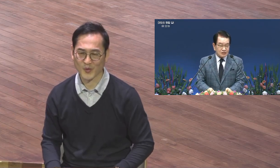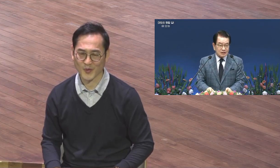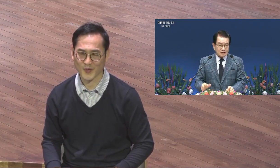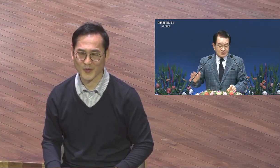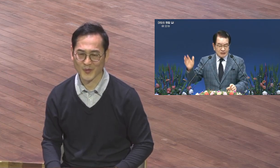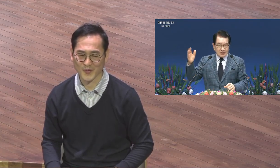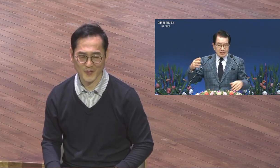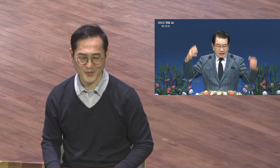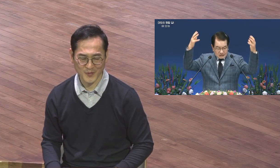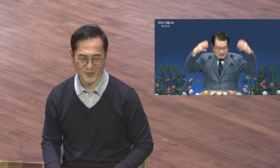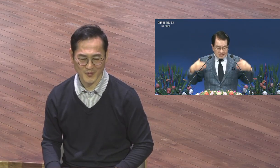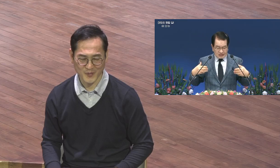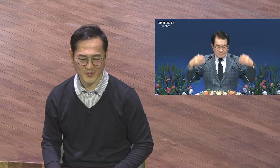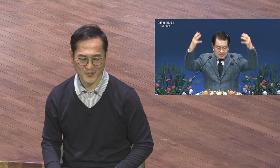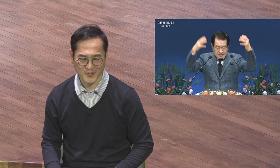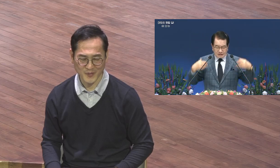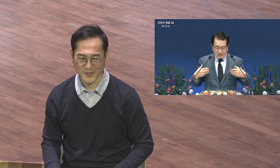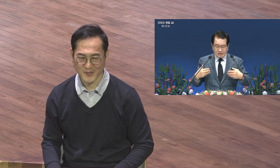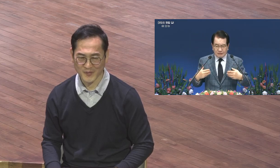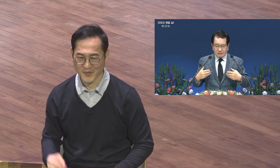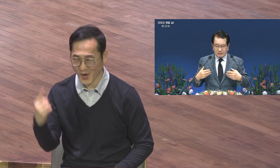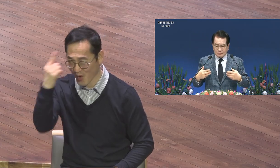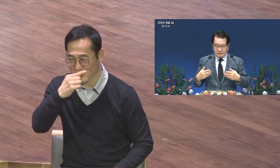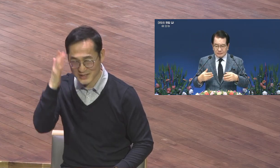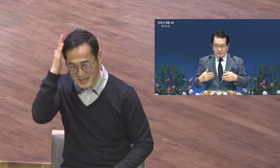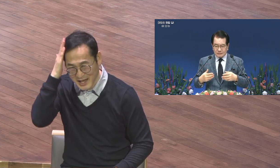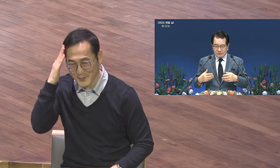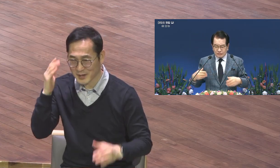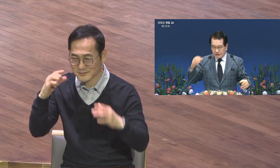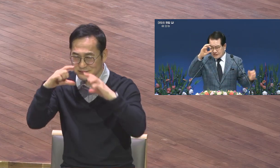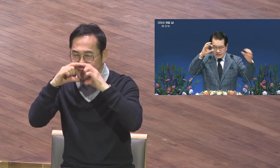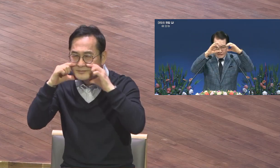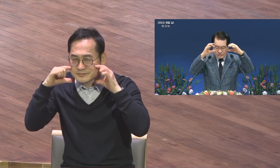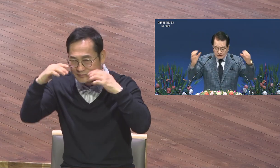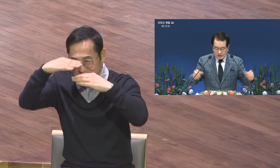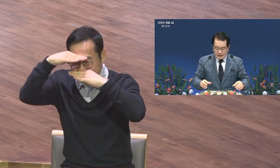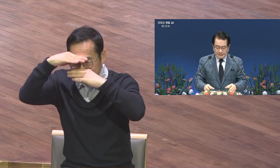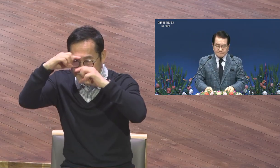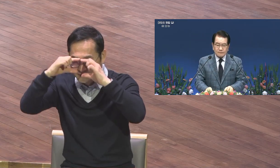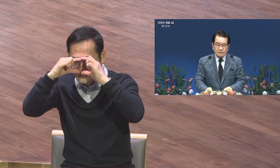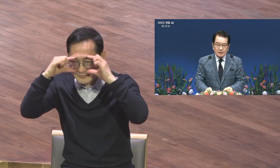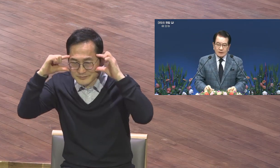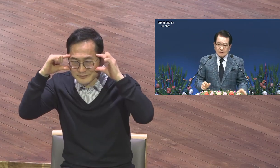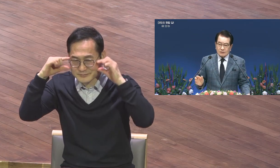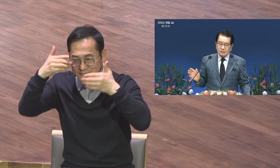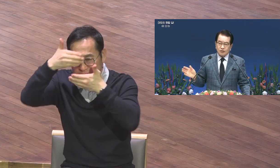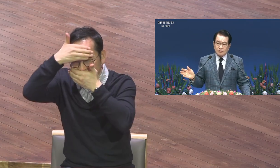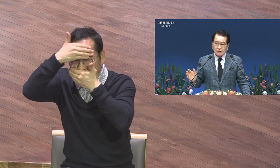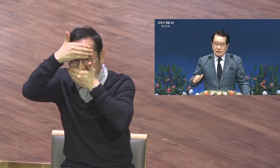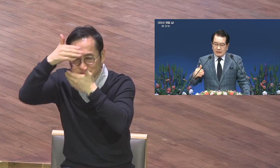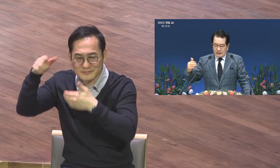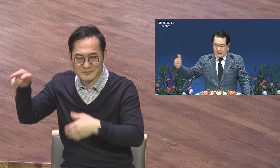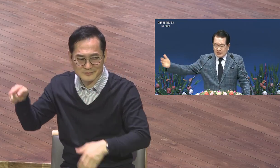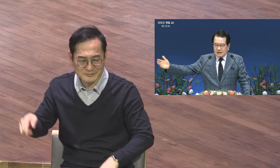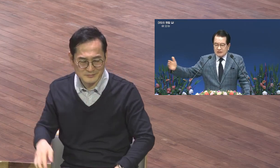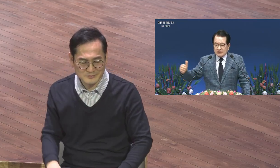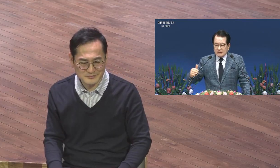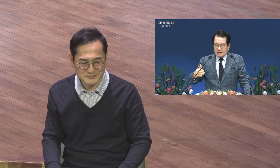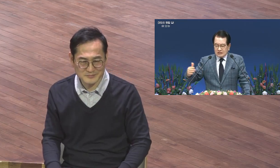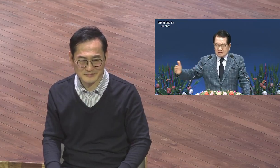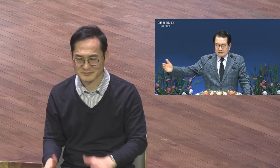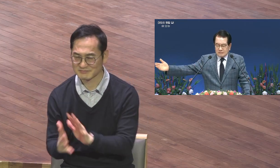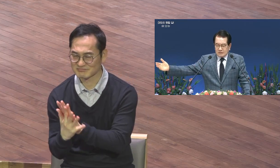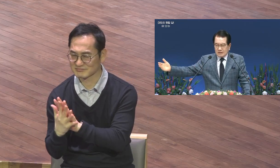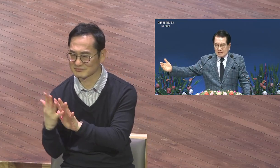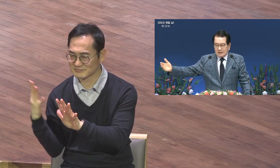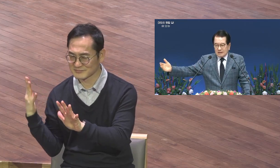너희더라고. 너 여자 너희인데 다 시커멓게 다 썼지요. 눈만 딱 내놓으신데 그 물어보니까 다 질서가